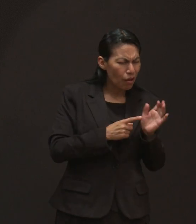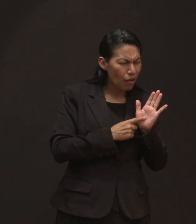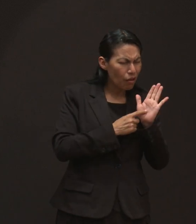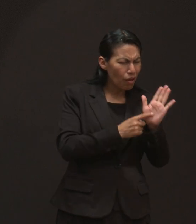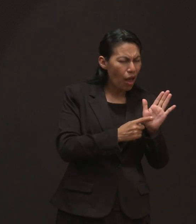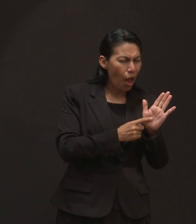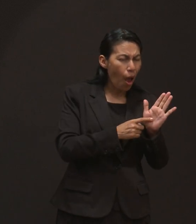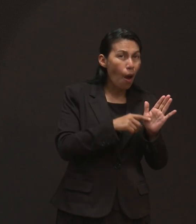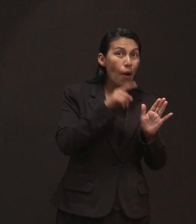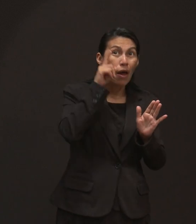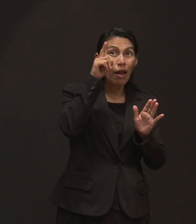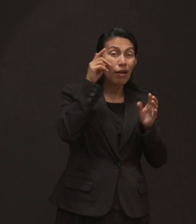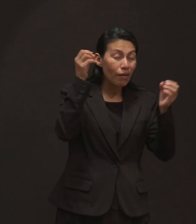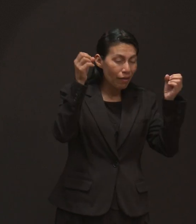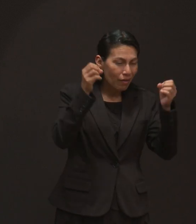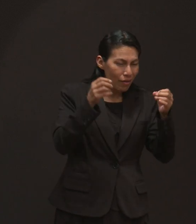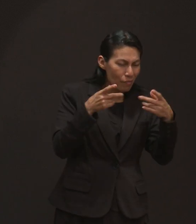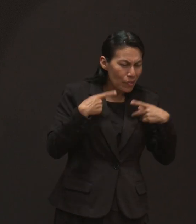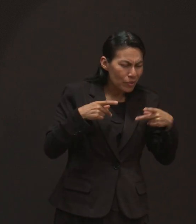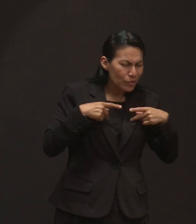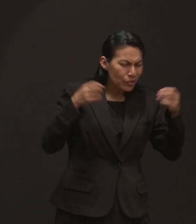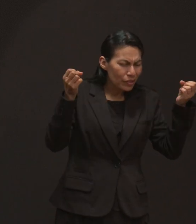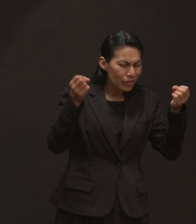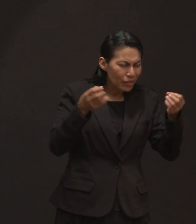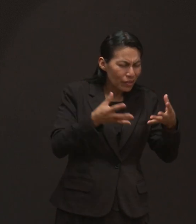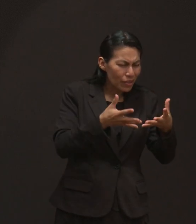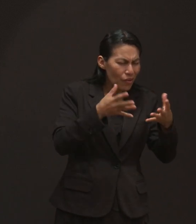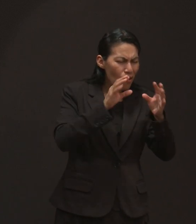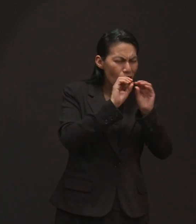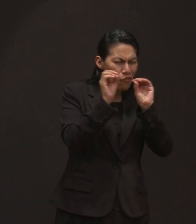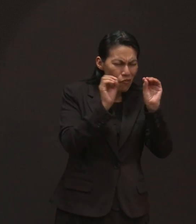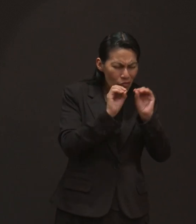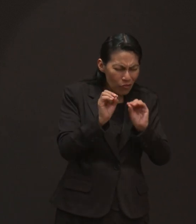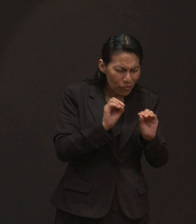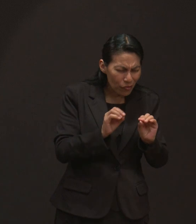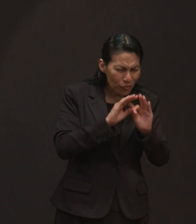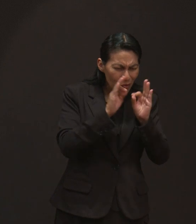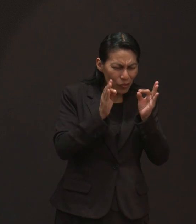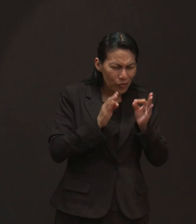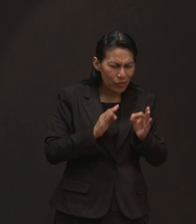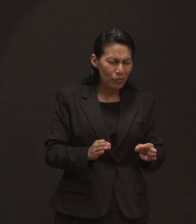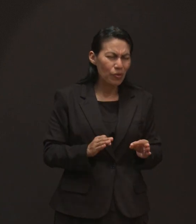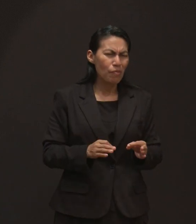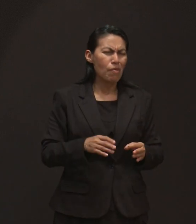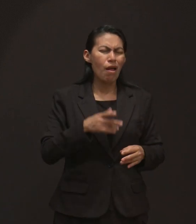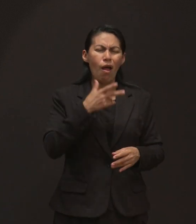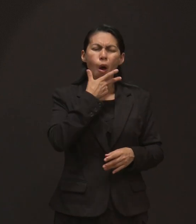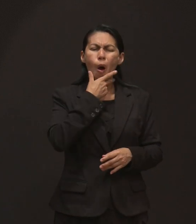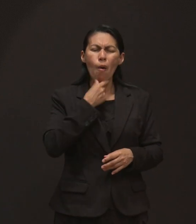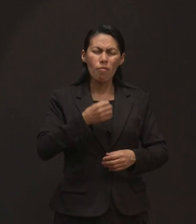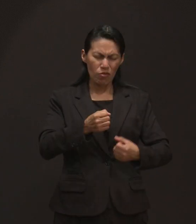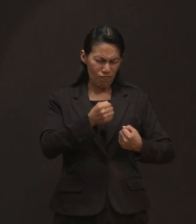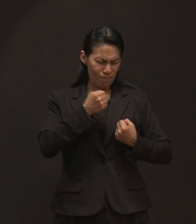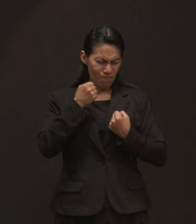entorno y proveyó la alimentación y todas las actividades para que el hombre fuera fuerte y